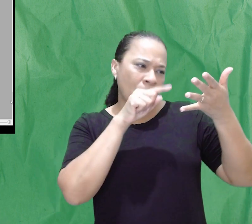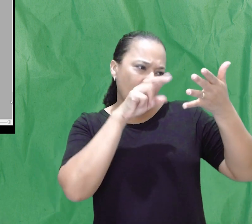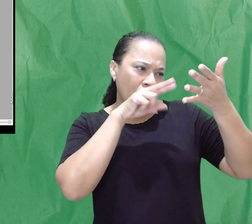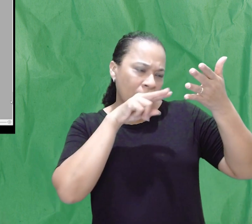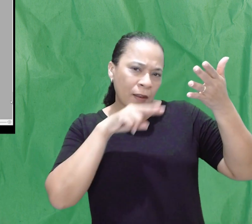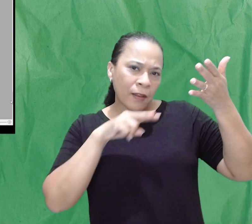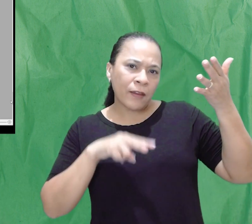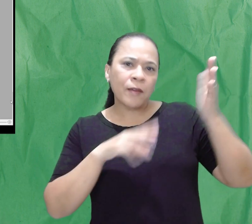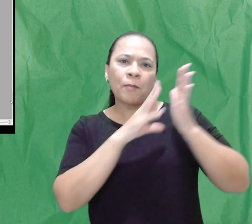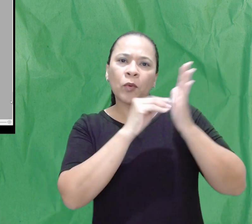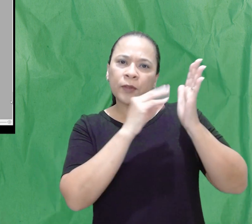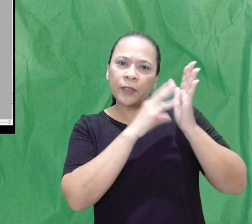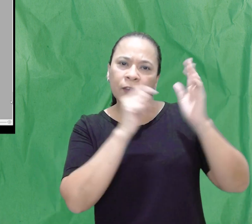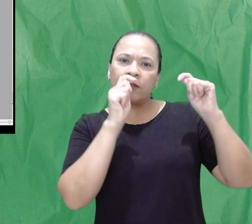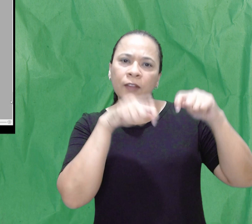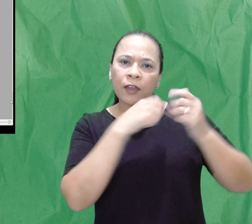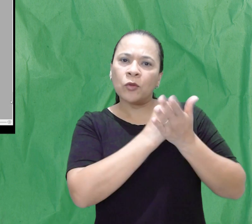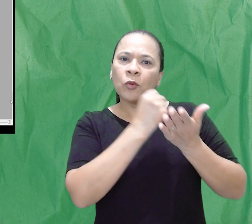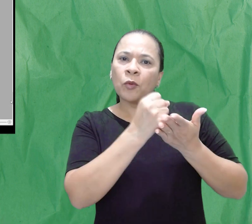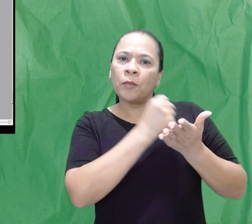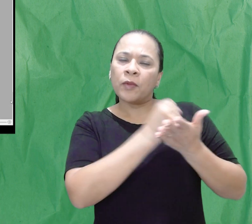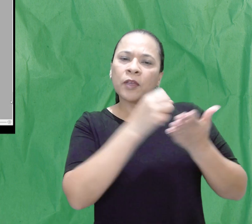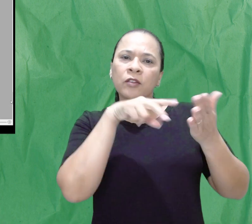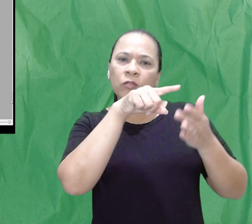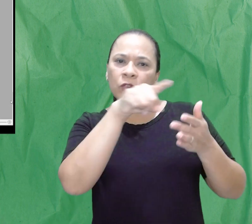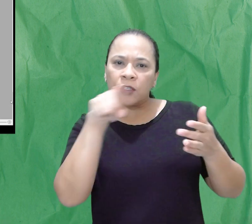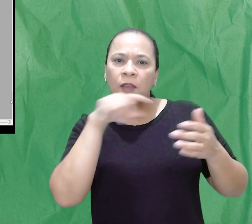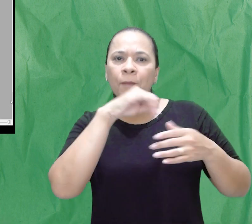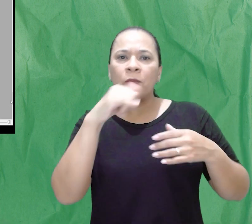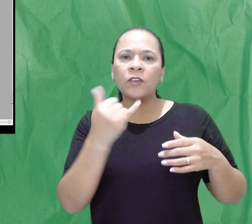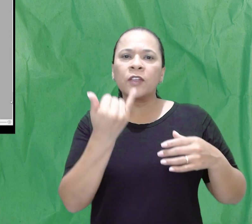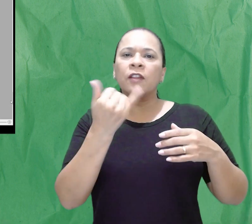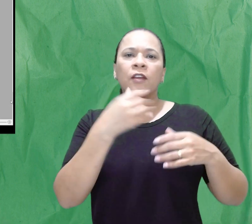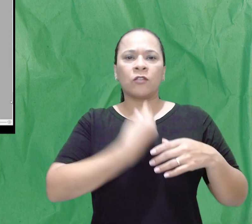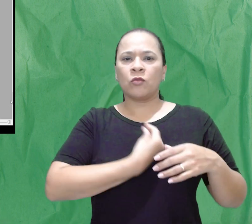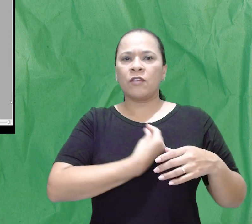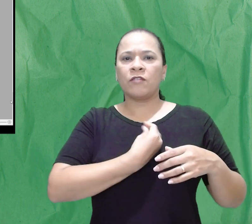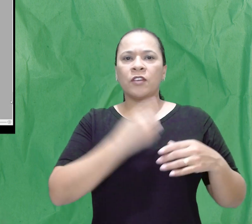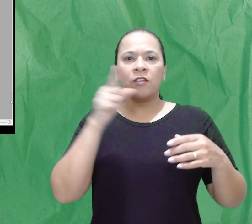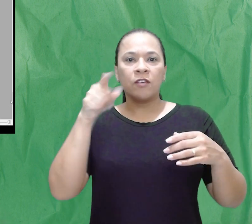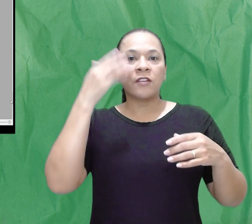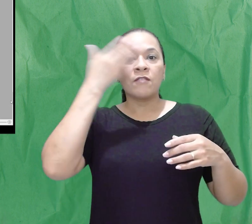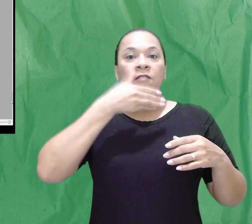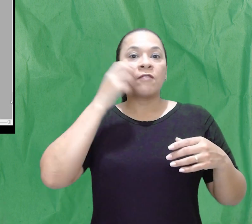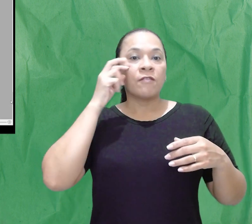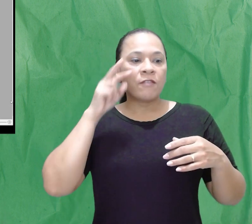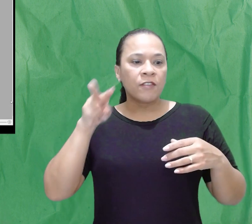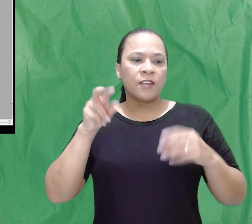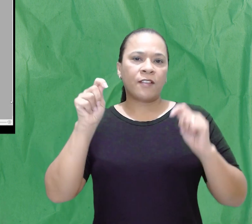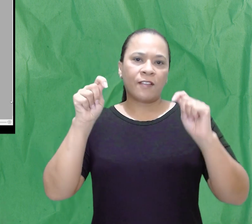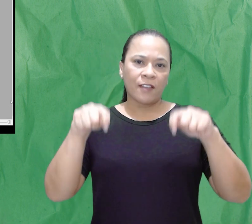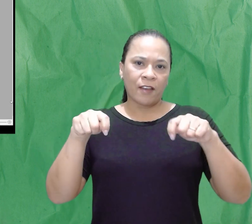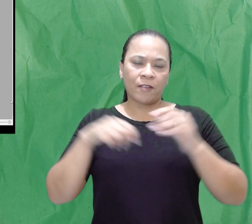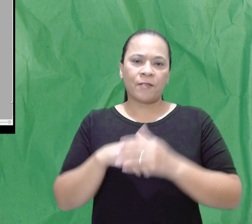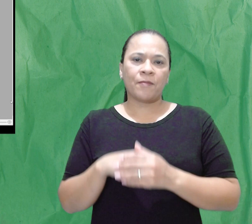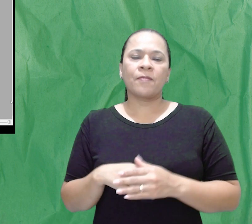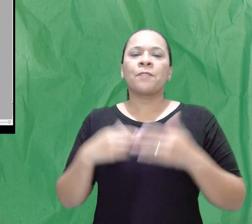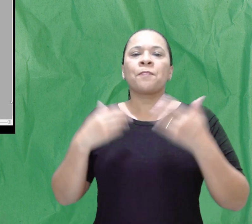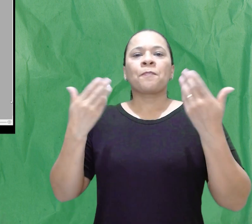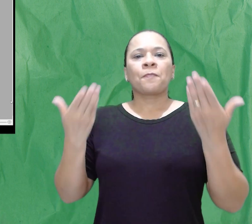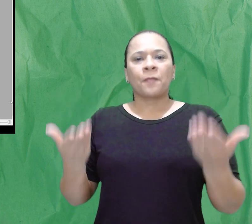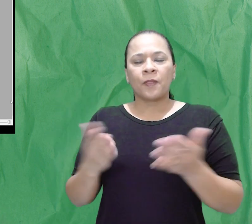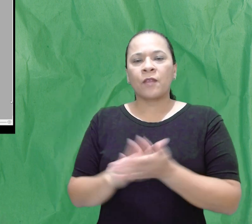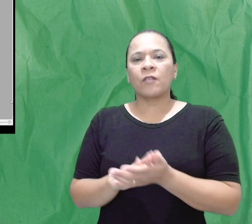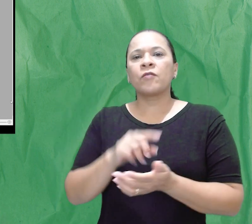objetiva e também incluir modelos de documentos que podem ser úteis no seu dia a dia. Não deixe de conferir. Agora, concluindo